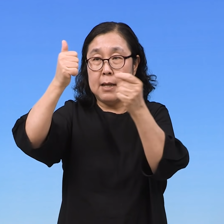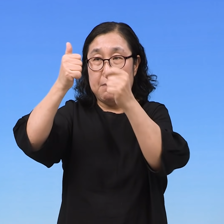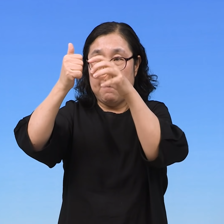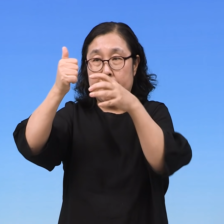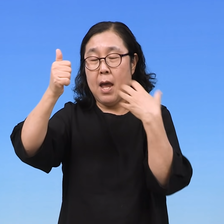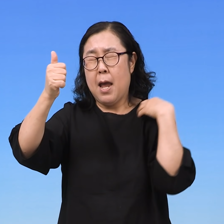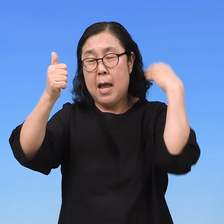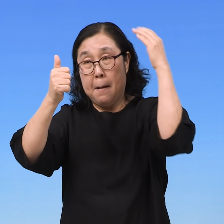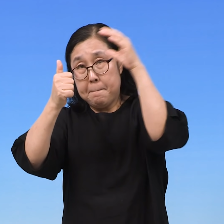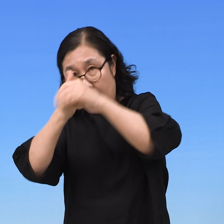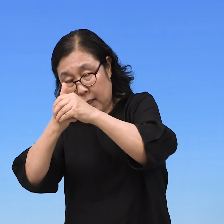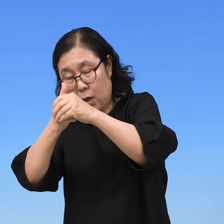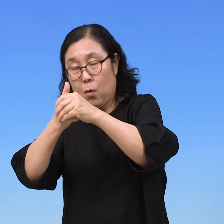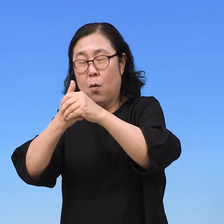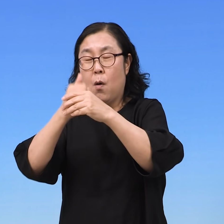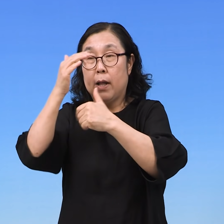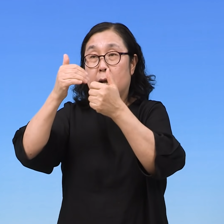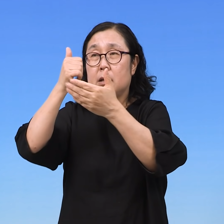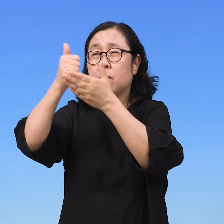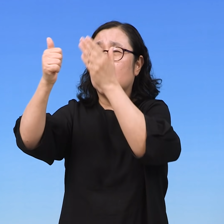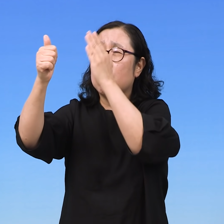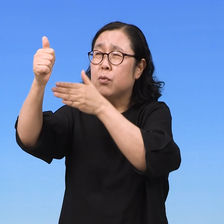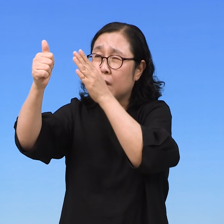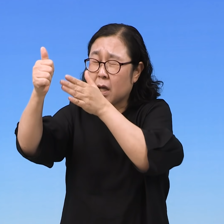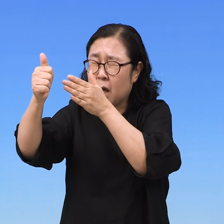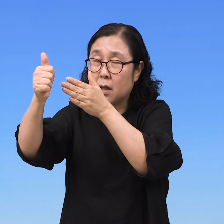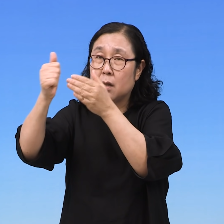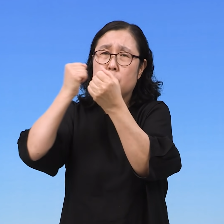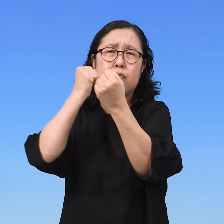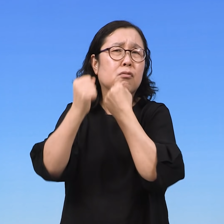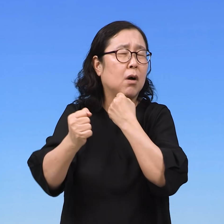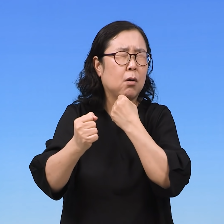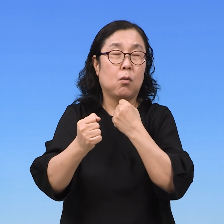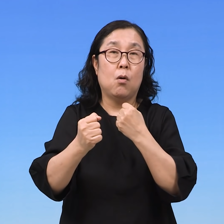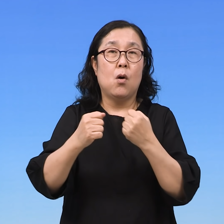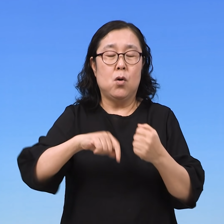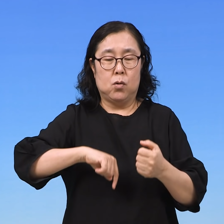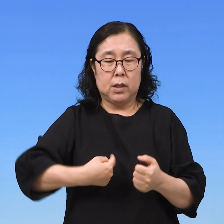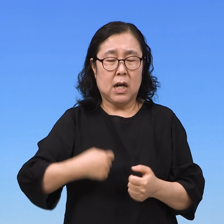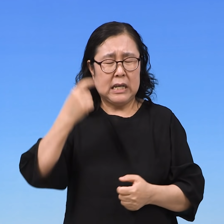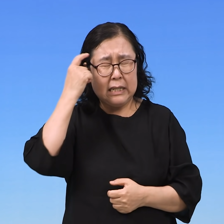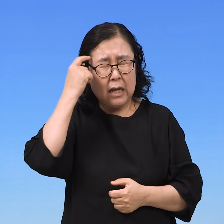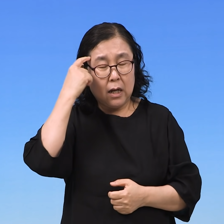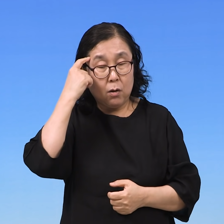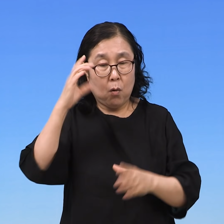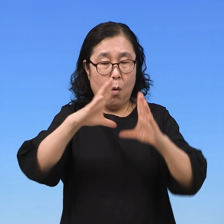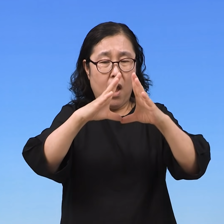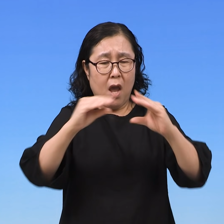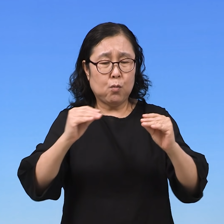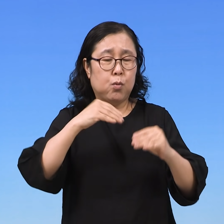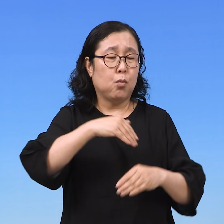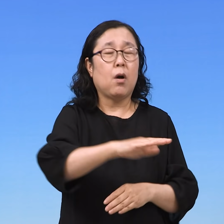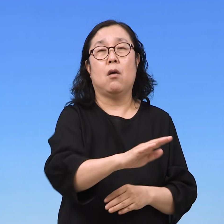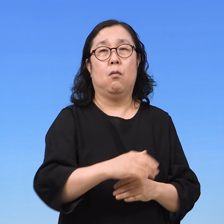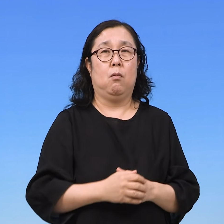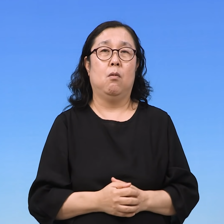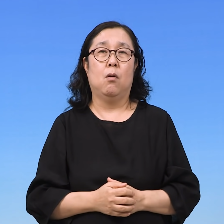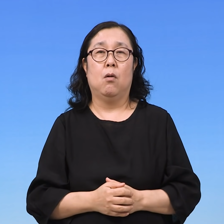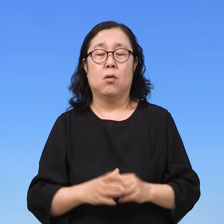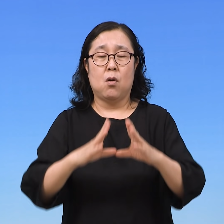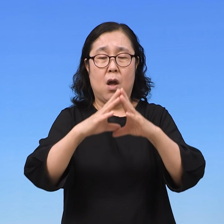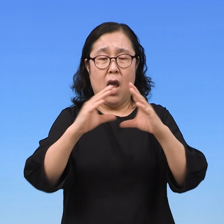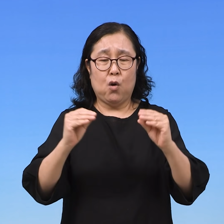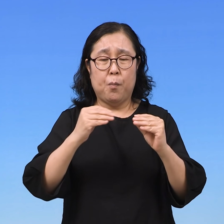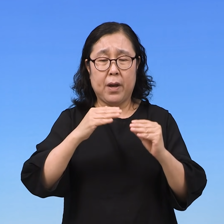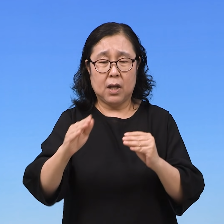문제를 가지고 의뢰하고 하나님 뜻을 구해야 되는데 그 어리석은 자기 판단으로 그냥 애굽에 내려가 버리잖아요. 그리고는